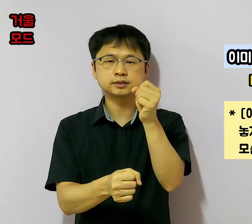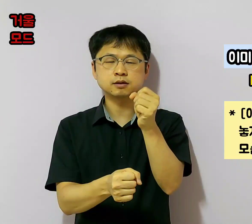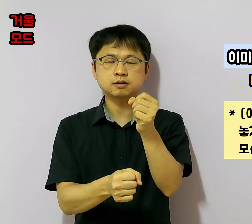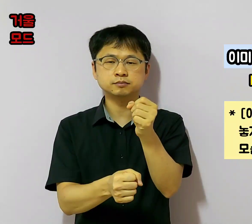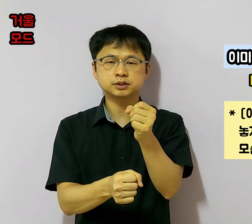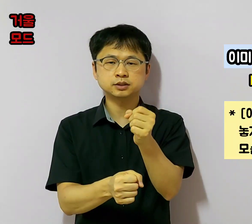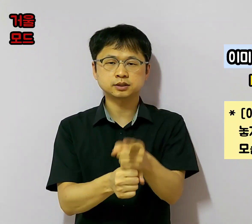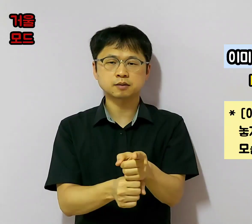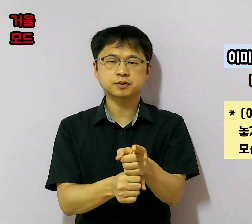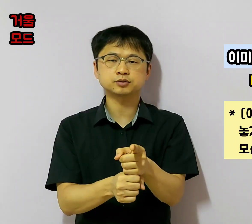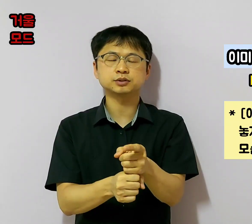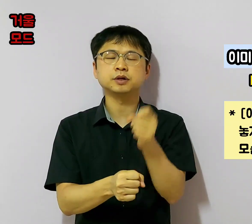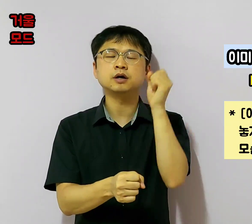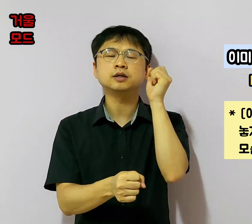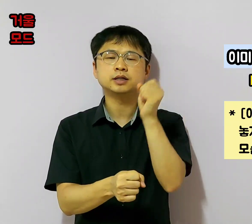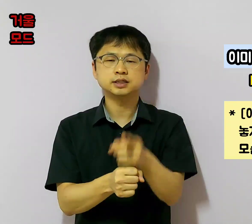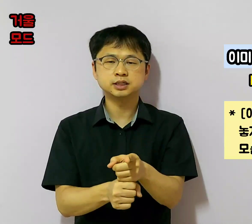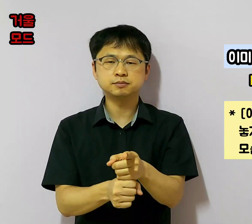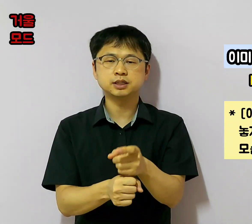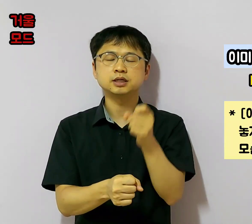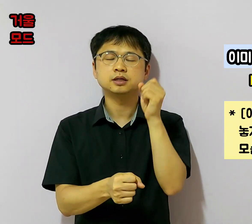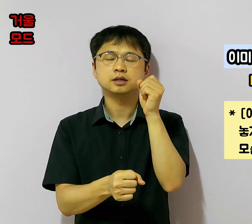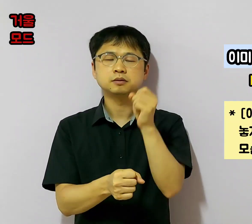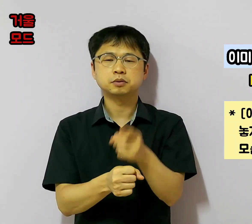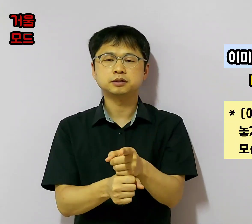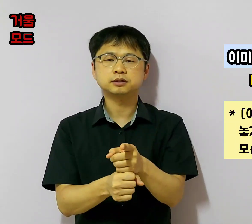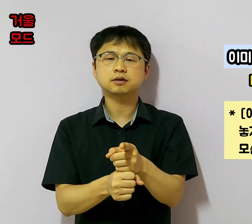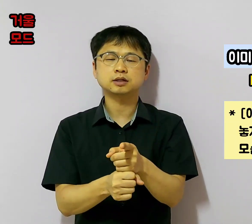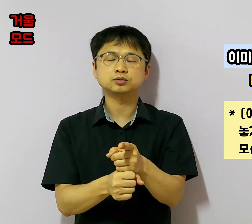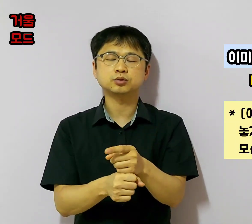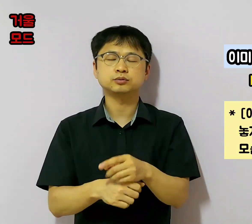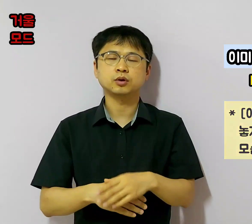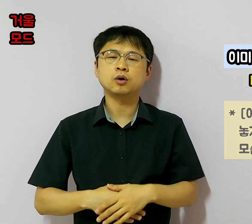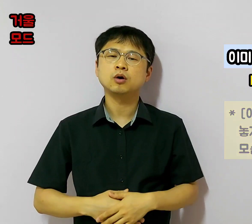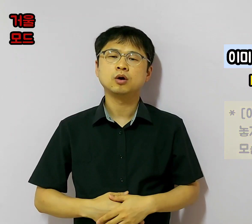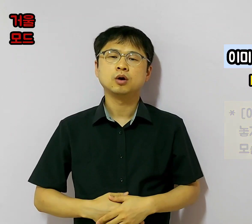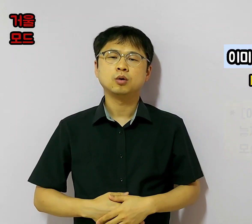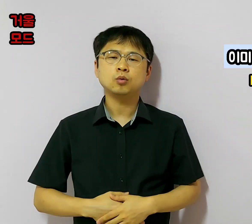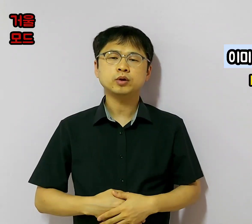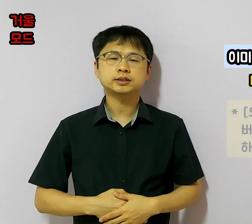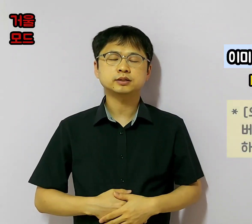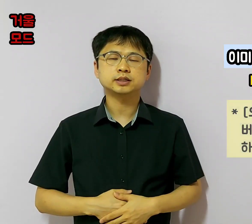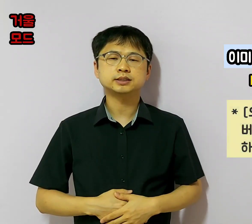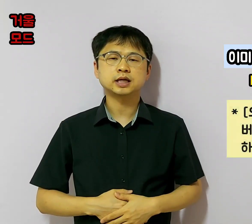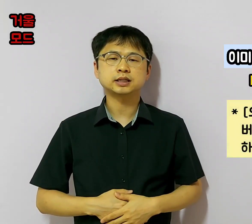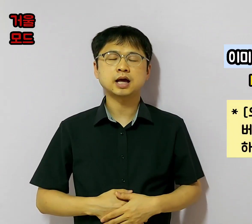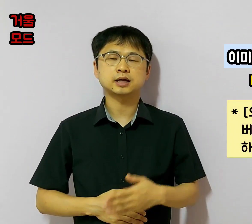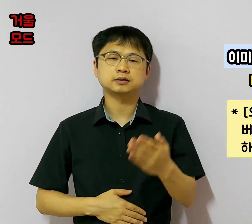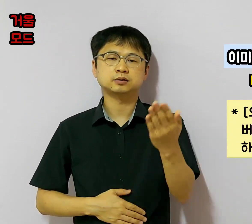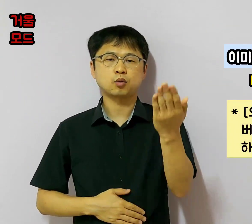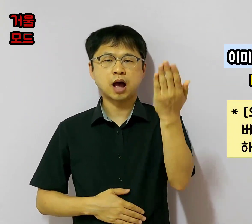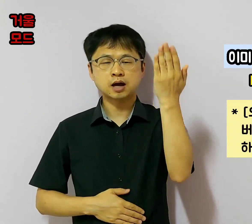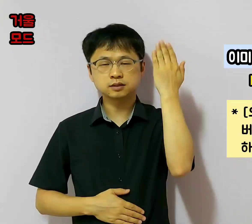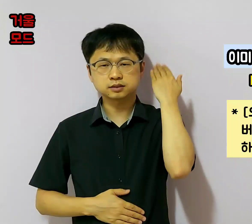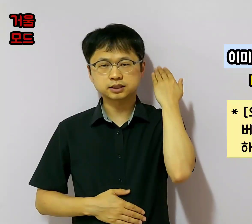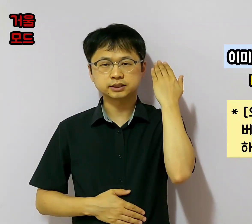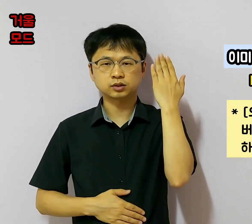내려놓으면서 검지를 딱 펴주시면 이미 벌써라는 수어이고요. 오래전에 지났다라는 건 과거를